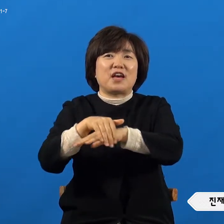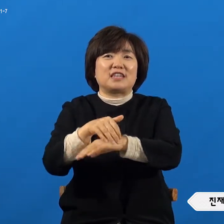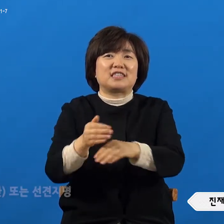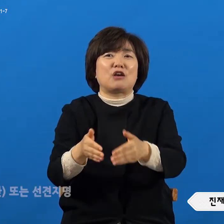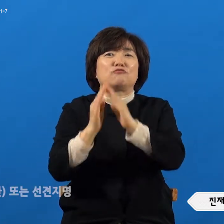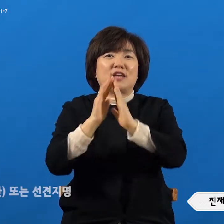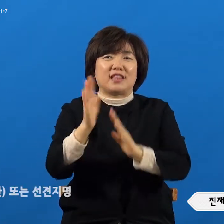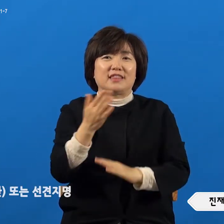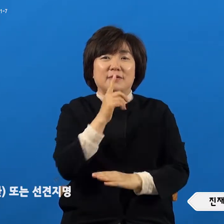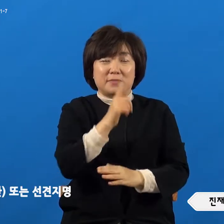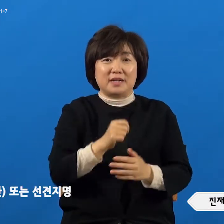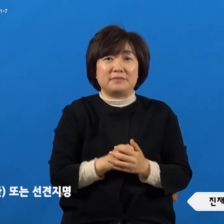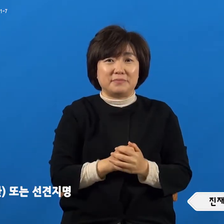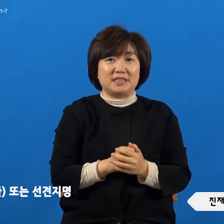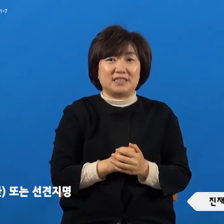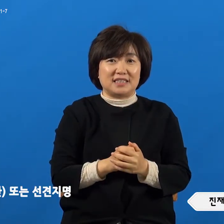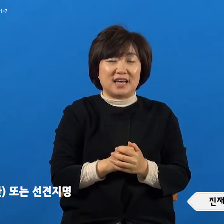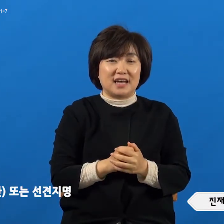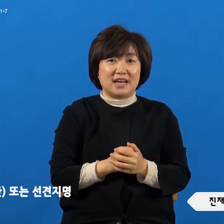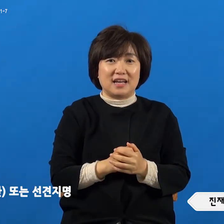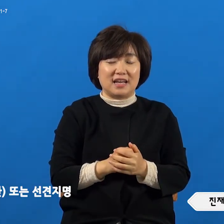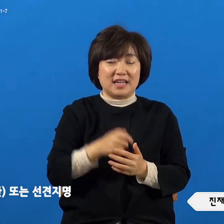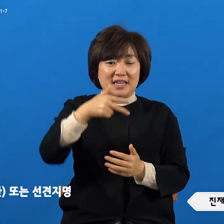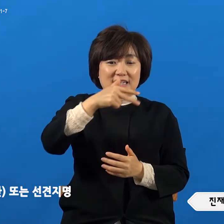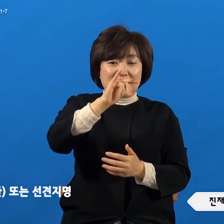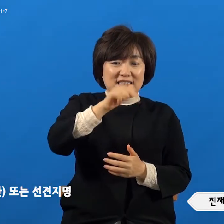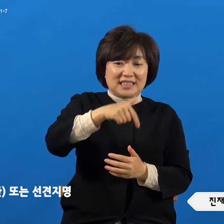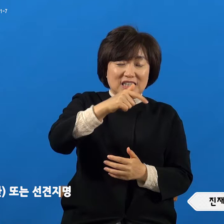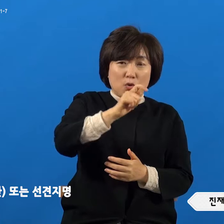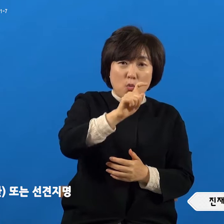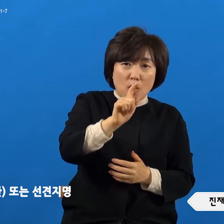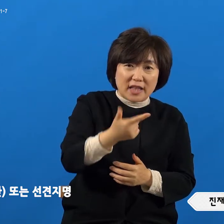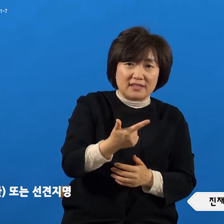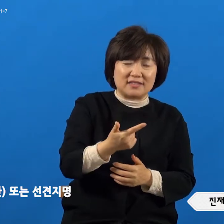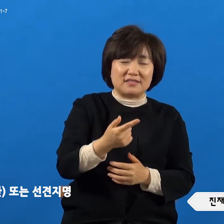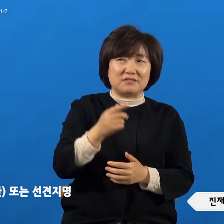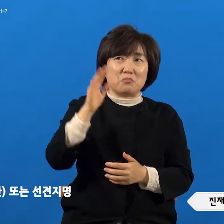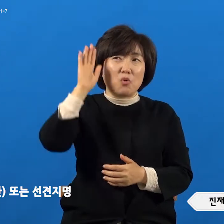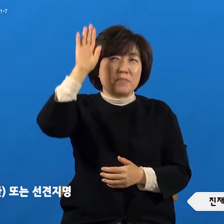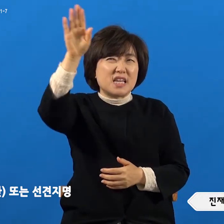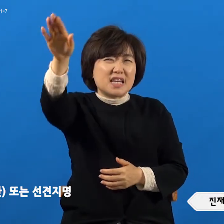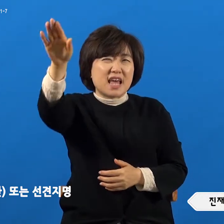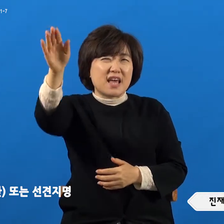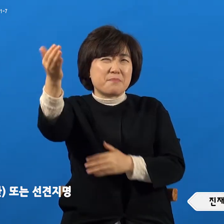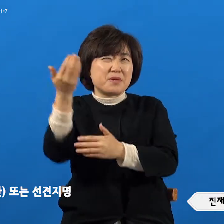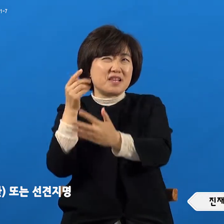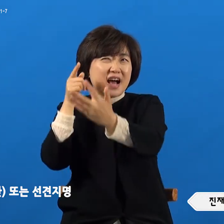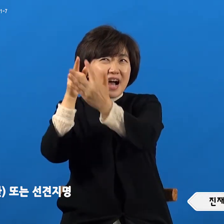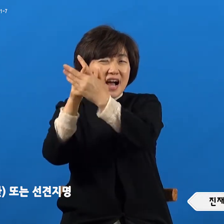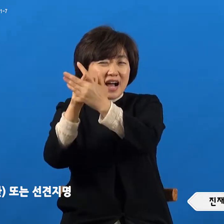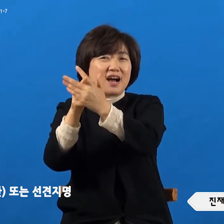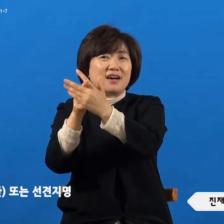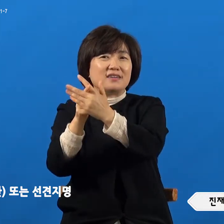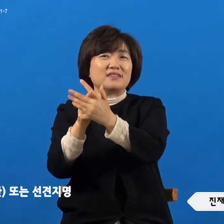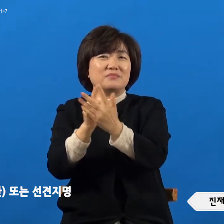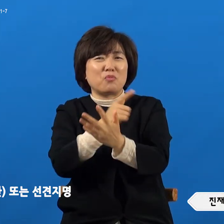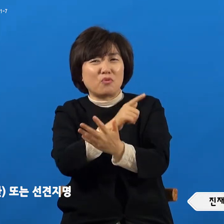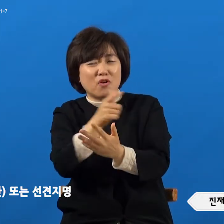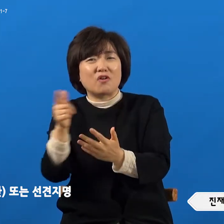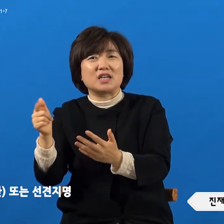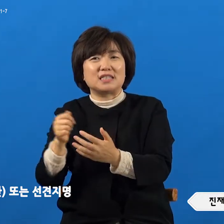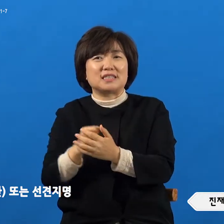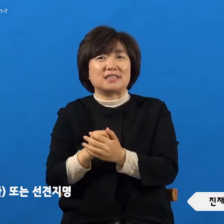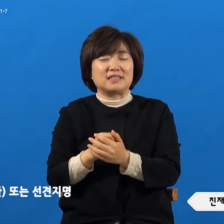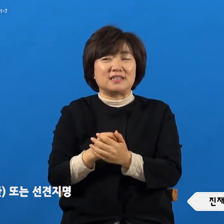합니다. 인투이션, 직관이든 성견지명이든 많은 이야기들을 하고 있지만 조금